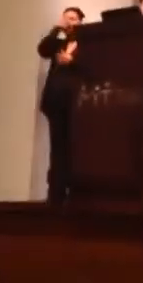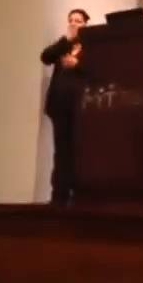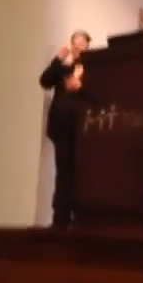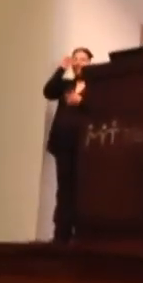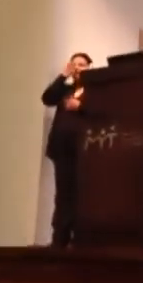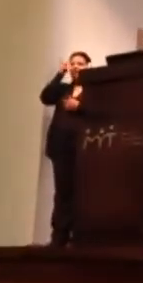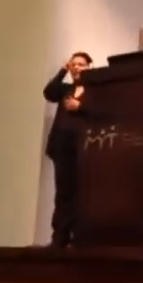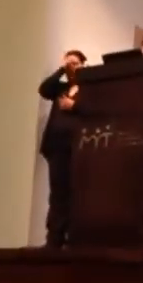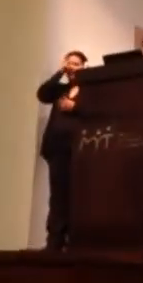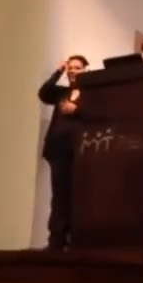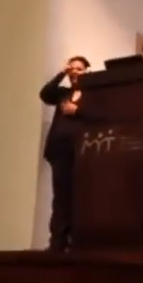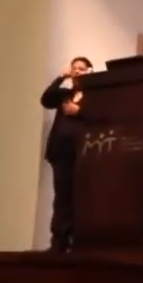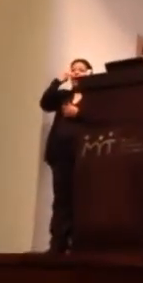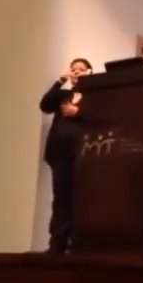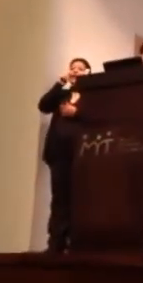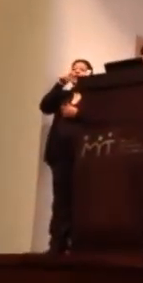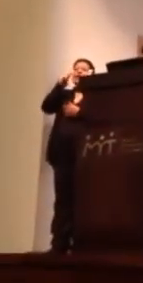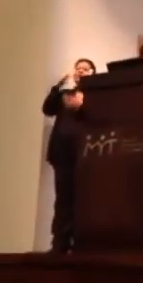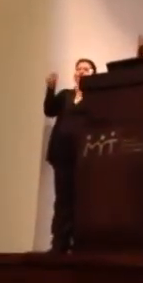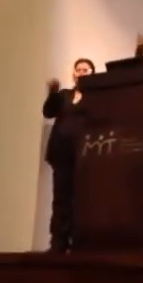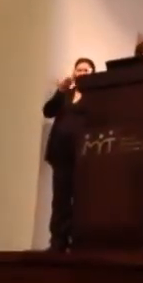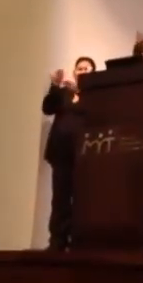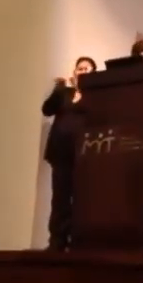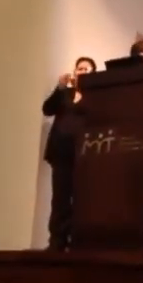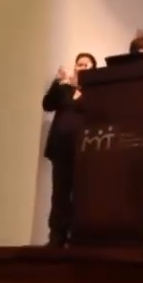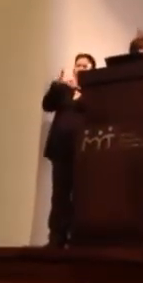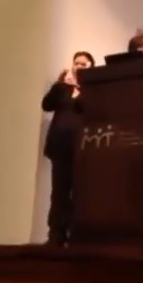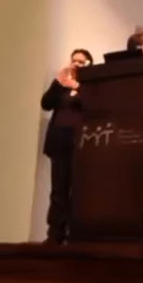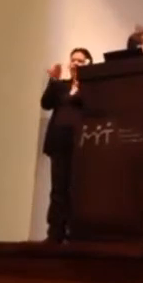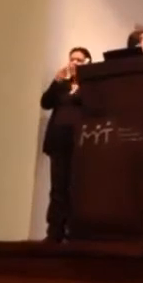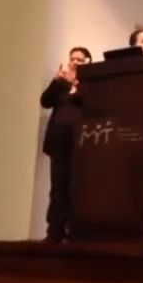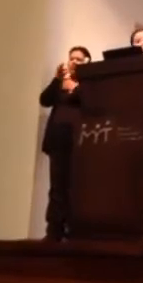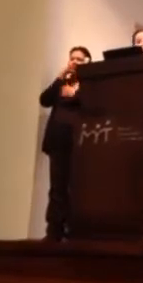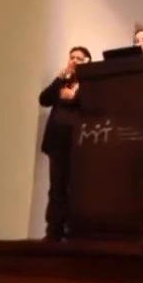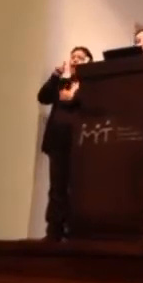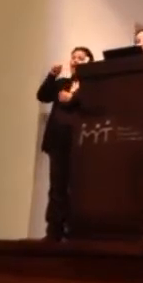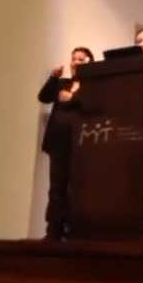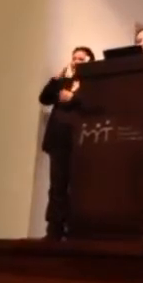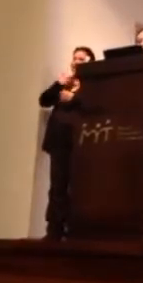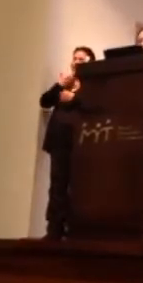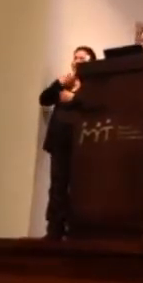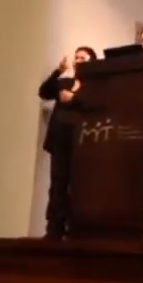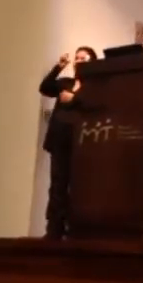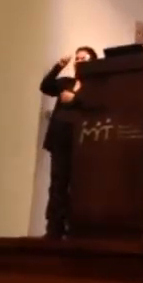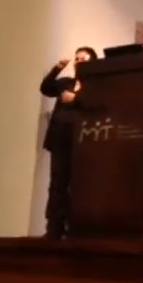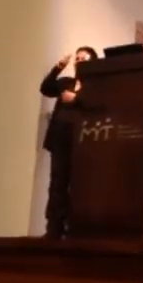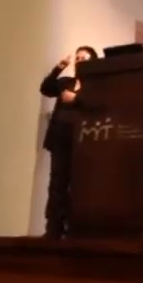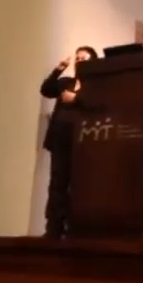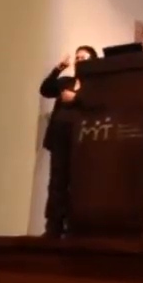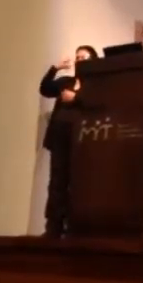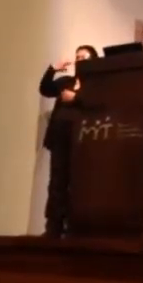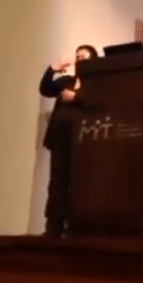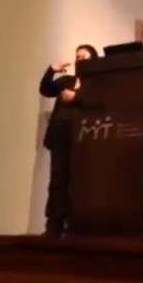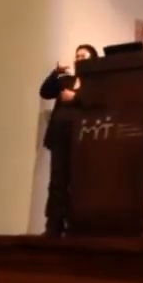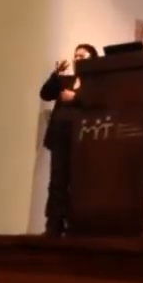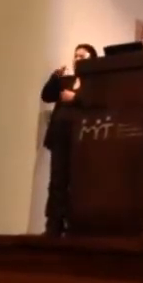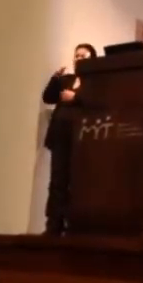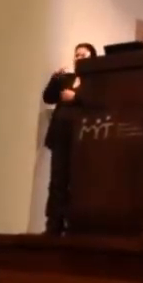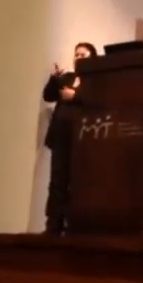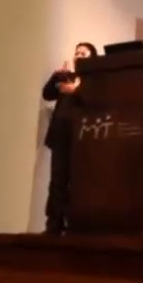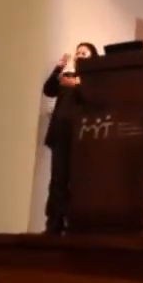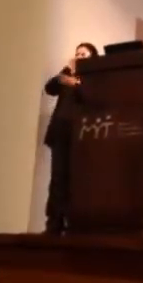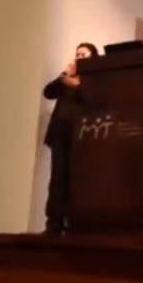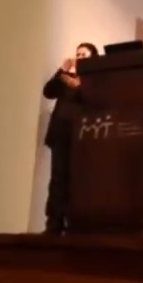ya cosas mucho más clínicas, ¿no? Estos son de la vida diaria. Porque además de